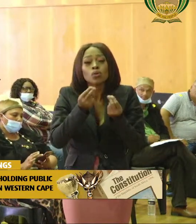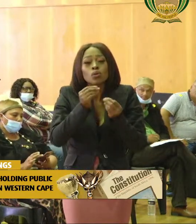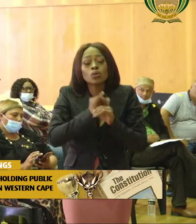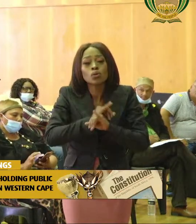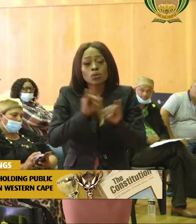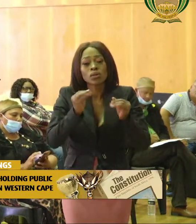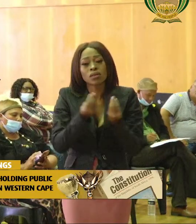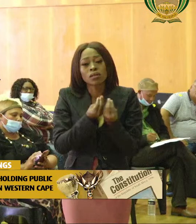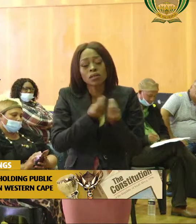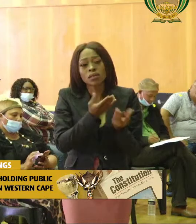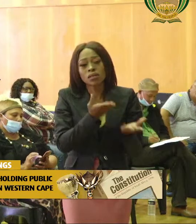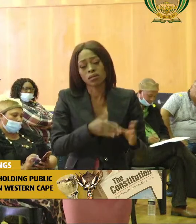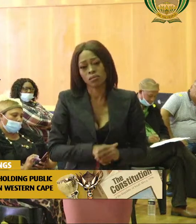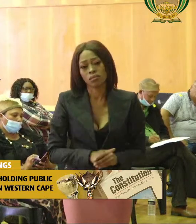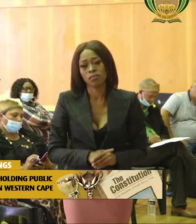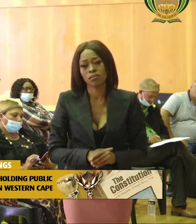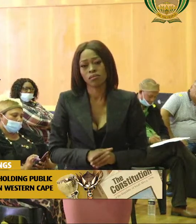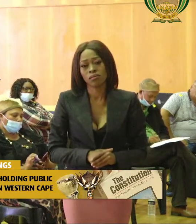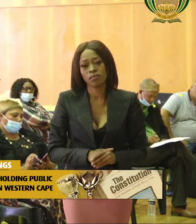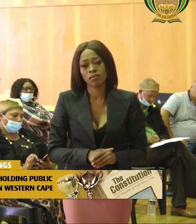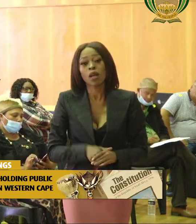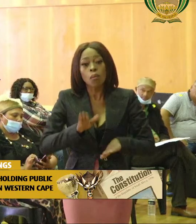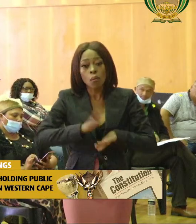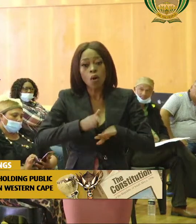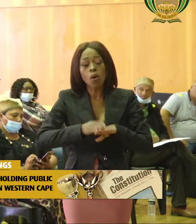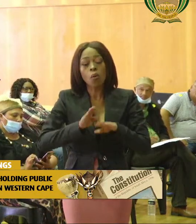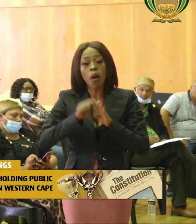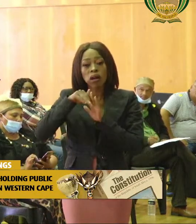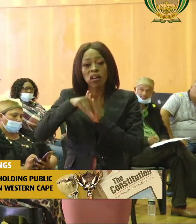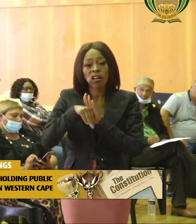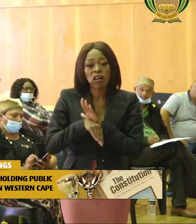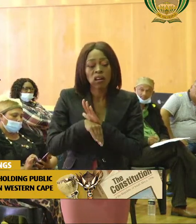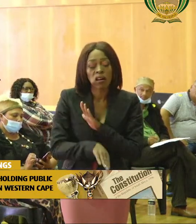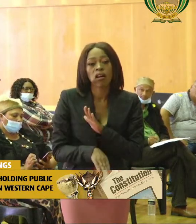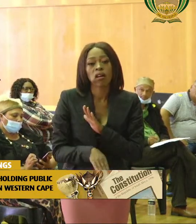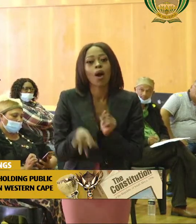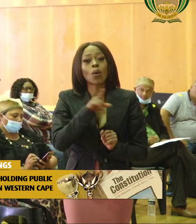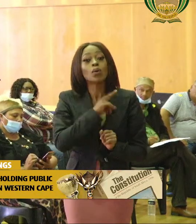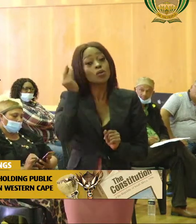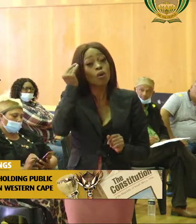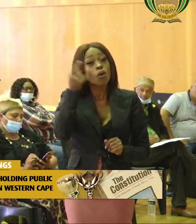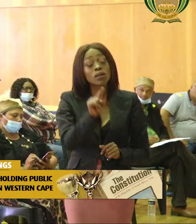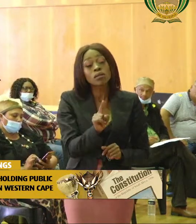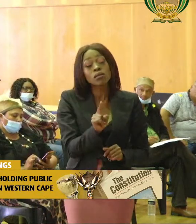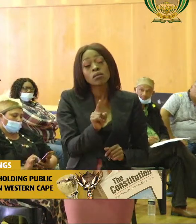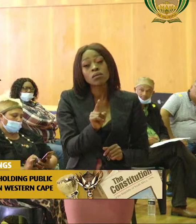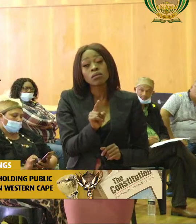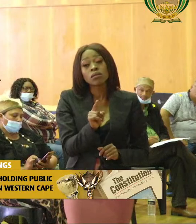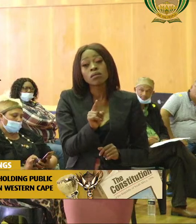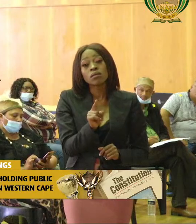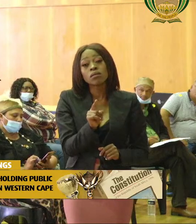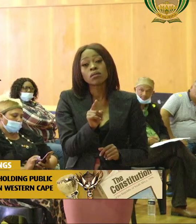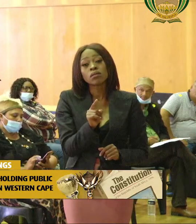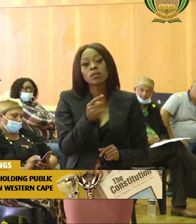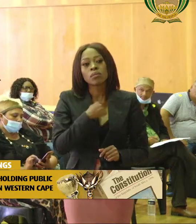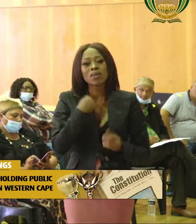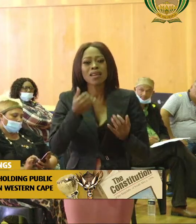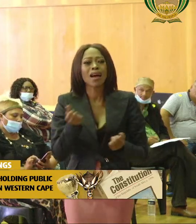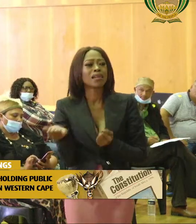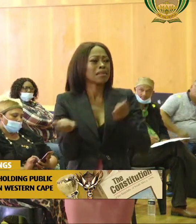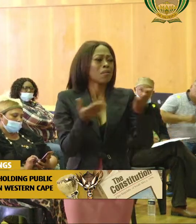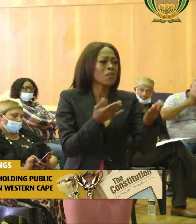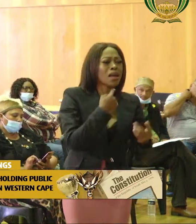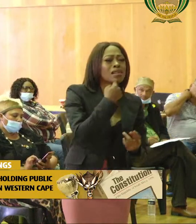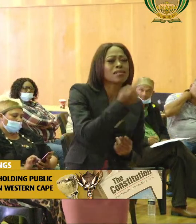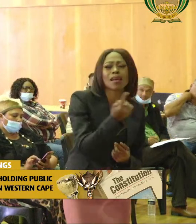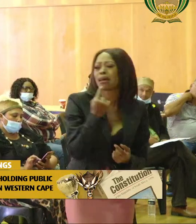dan gaan jy nog 'n gemors sien. Want weet jy wat, Ek hoor nou die submissions, die een nou nie